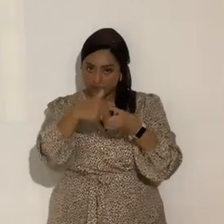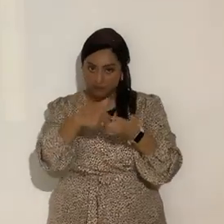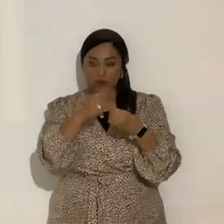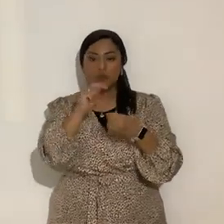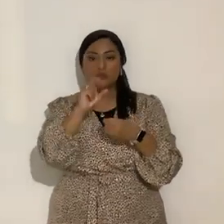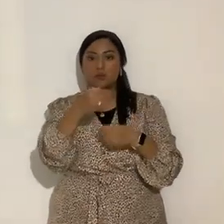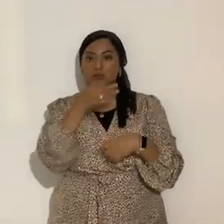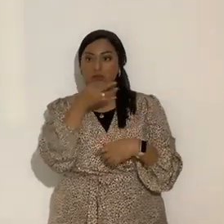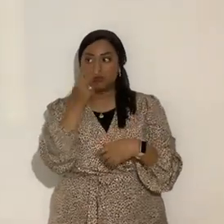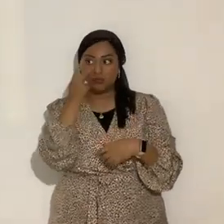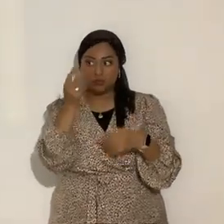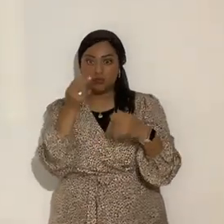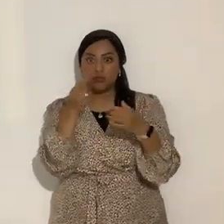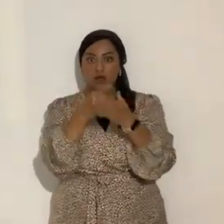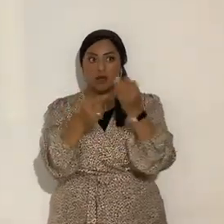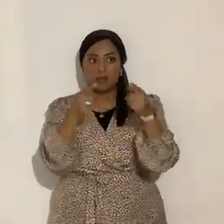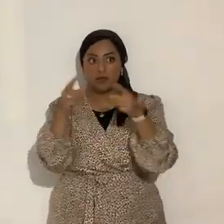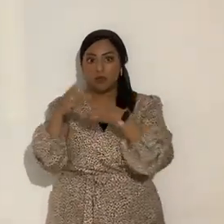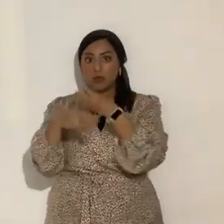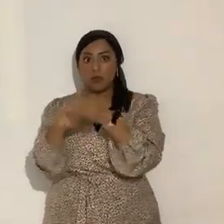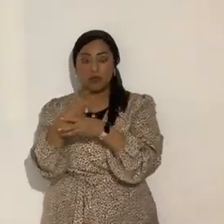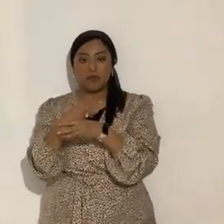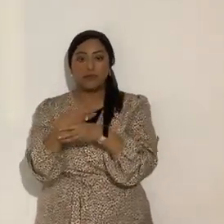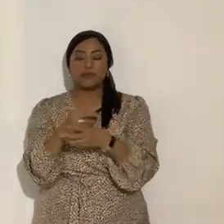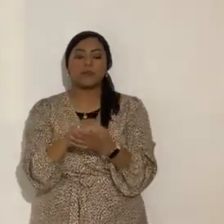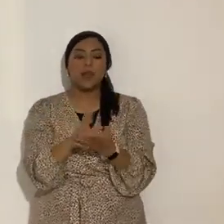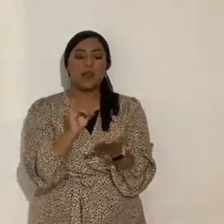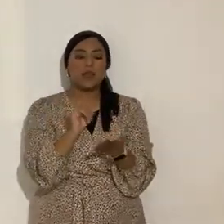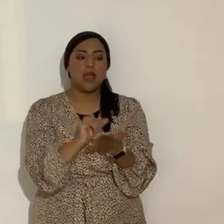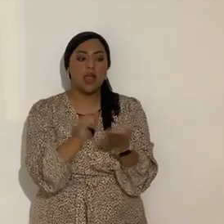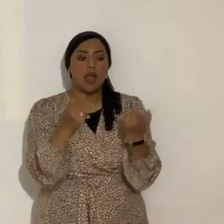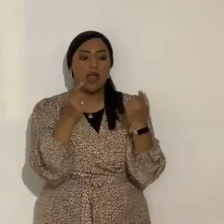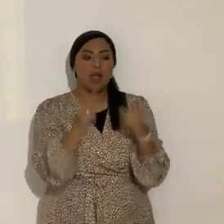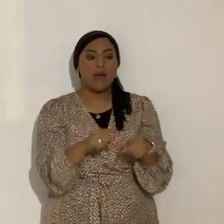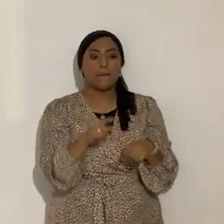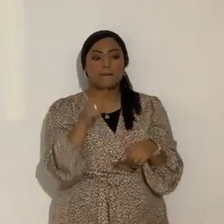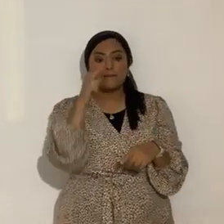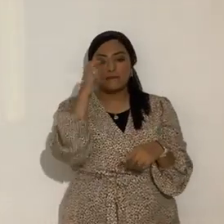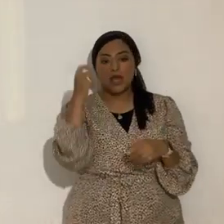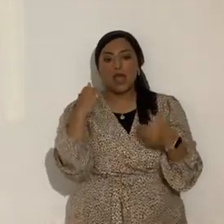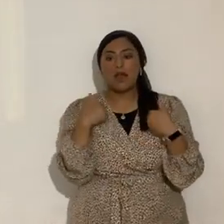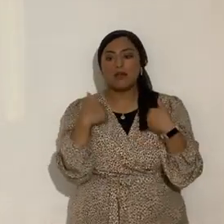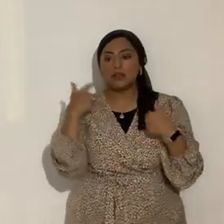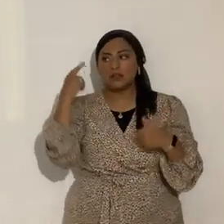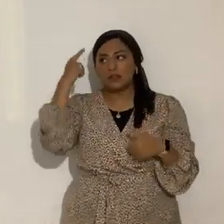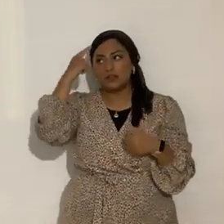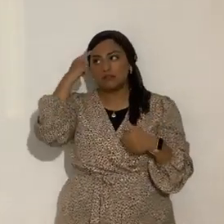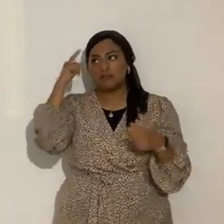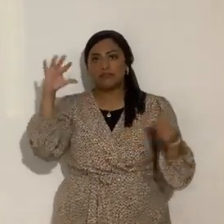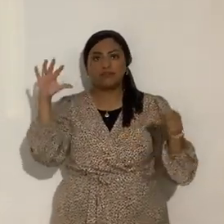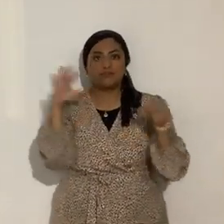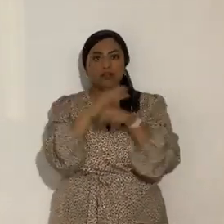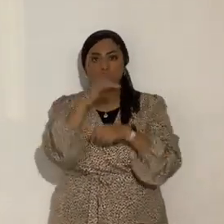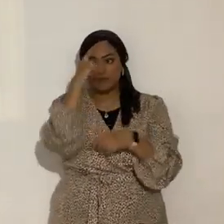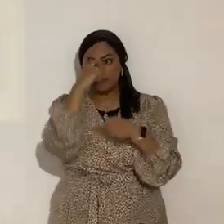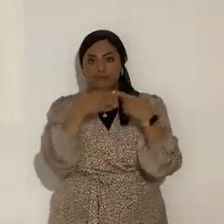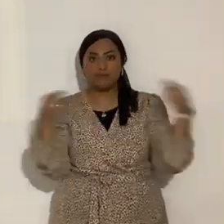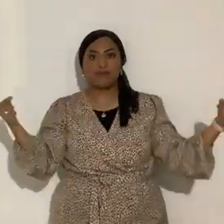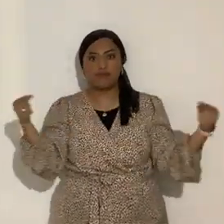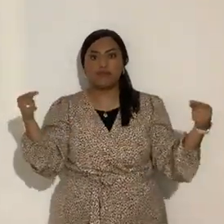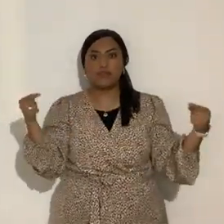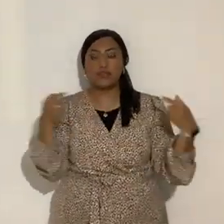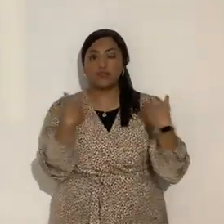Torah pronto, miren lo que está pasando ya en el mundo. Bueno, esto se da por tener la mente totalmente dividida, eso ya lo